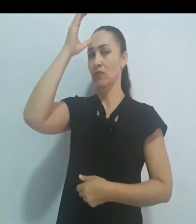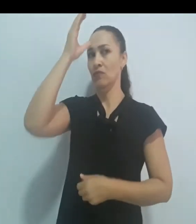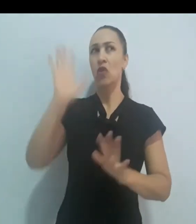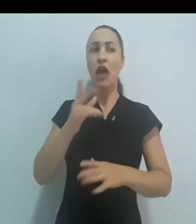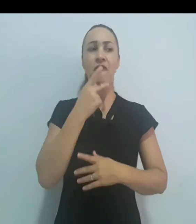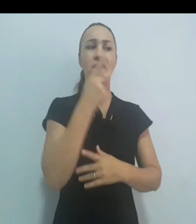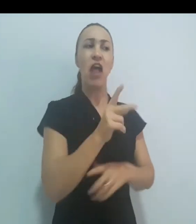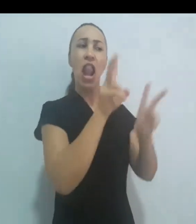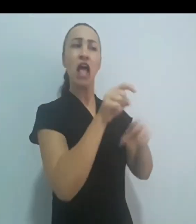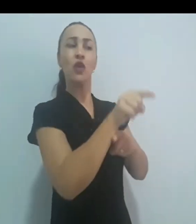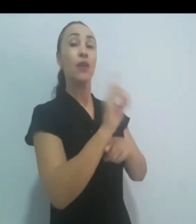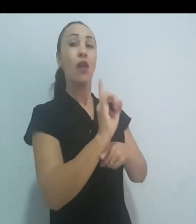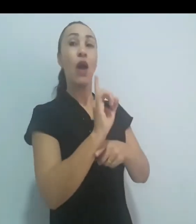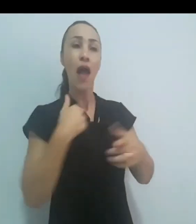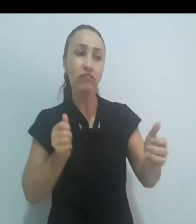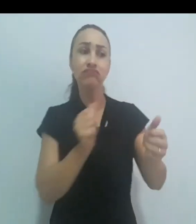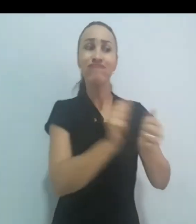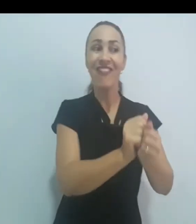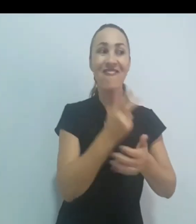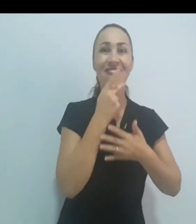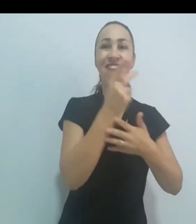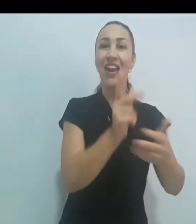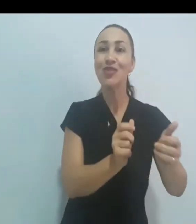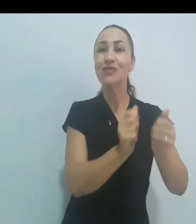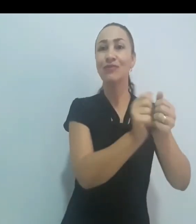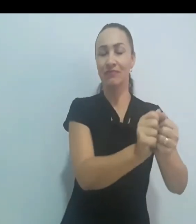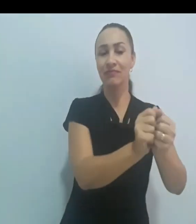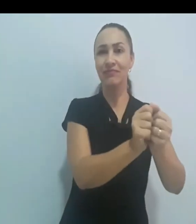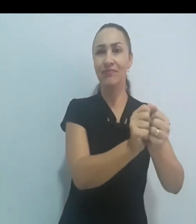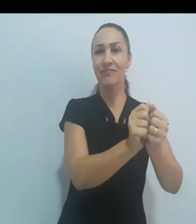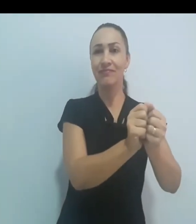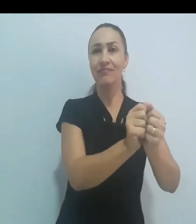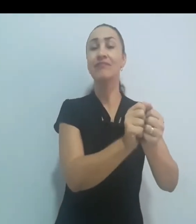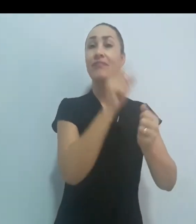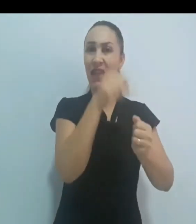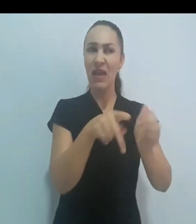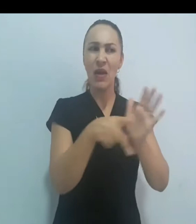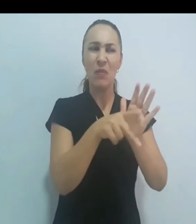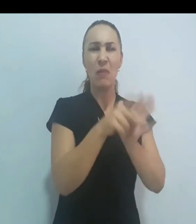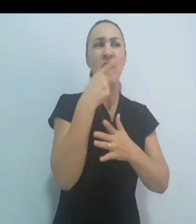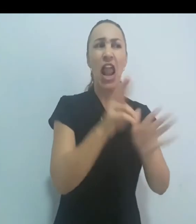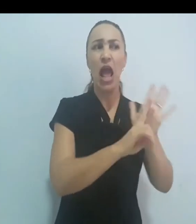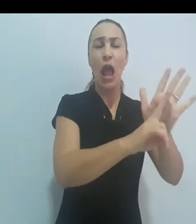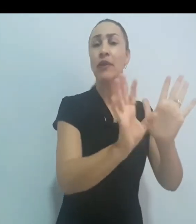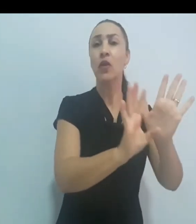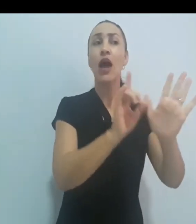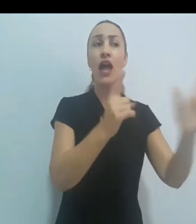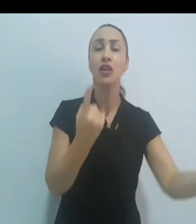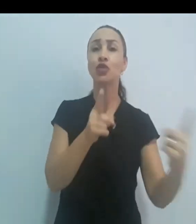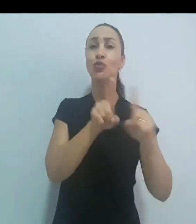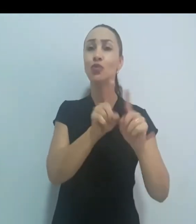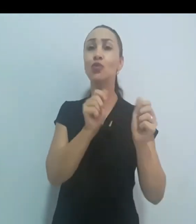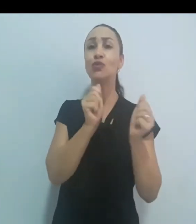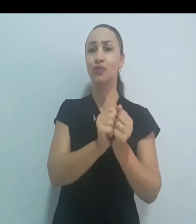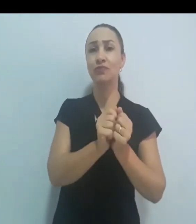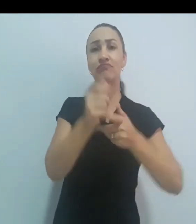falar do outro, é falar junto com o outro, é dar voz ao outro, não por ele, mas com ele,